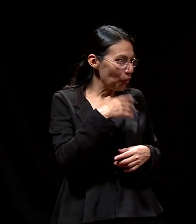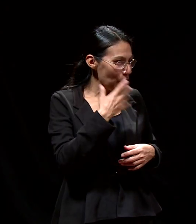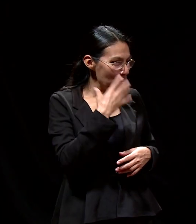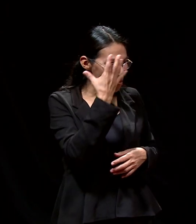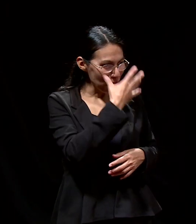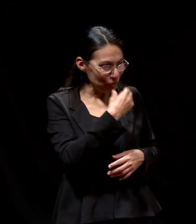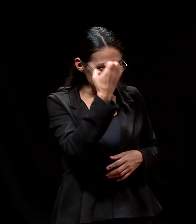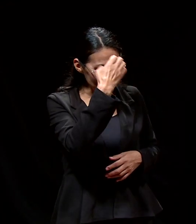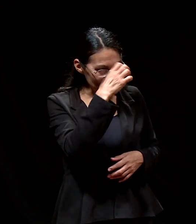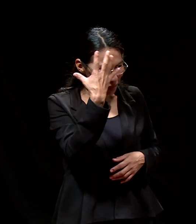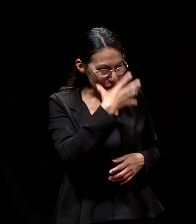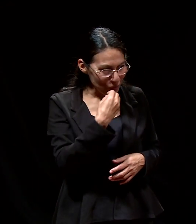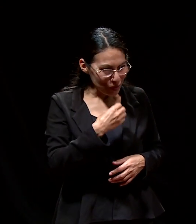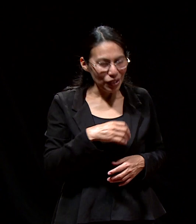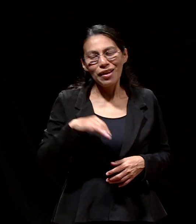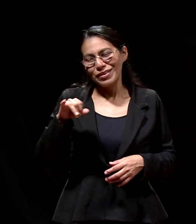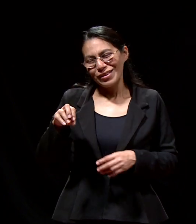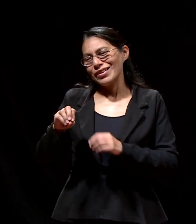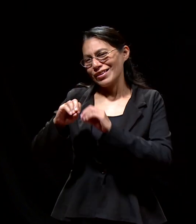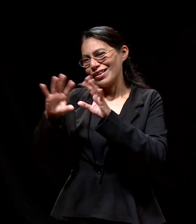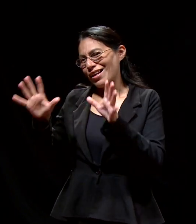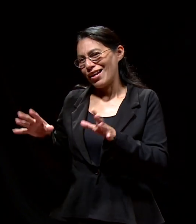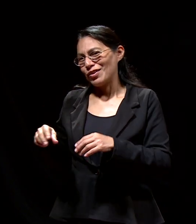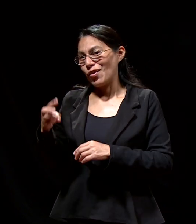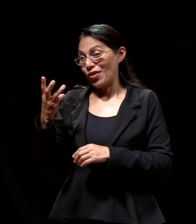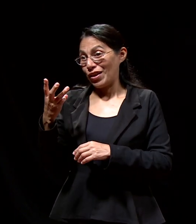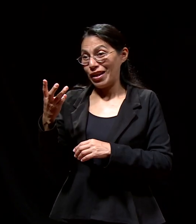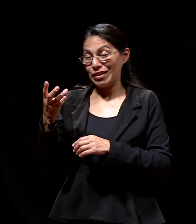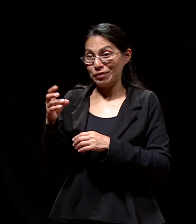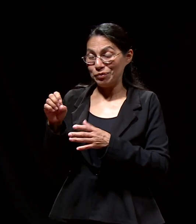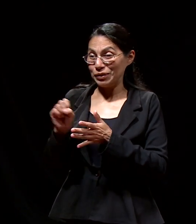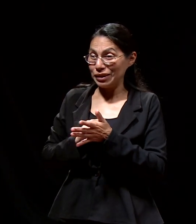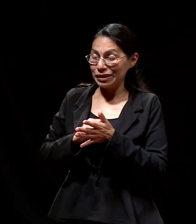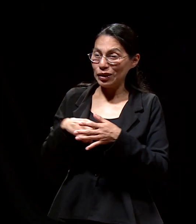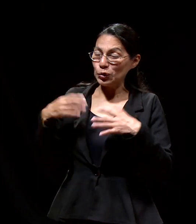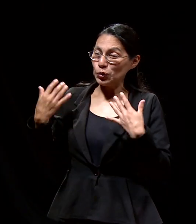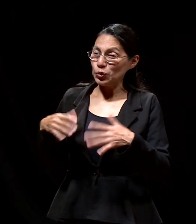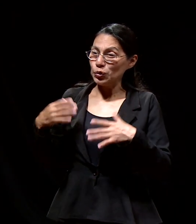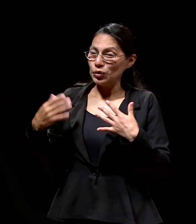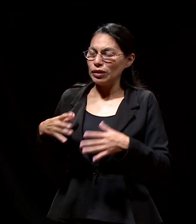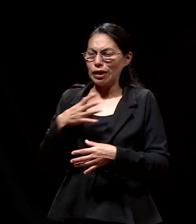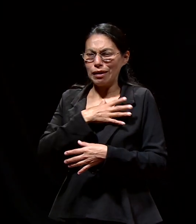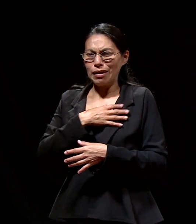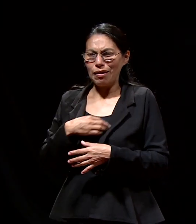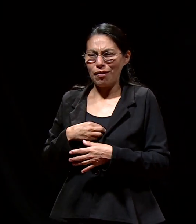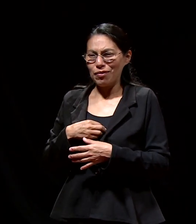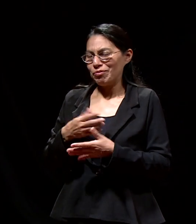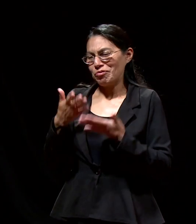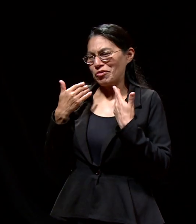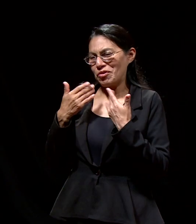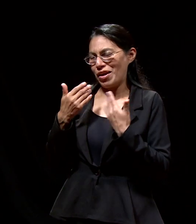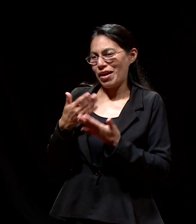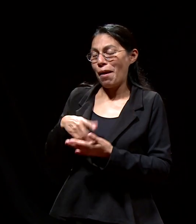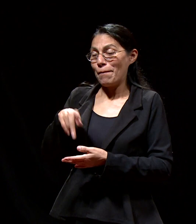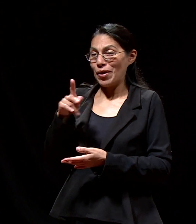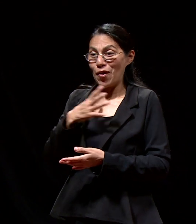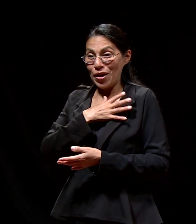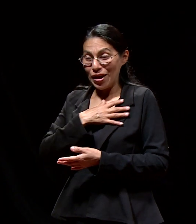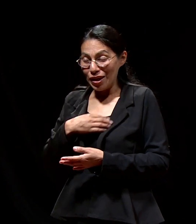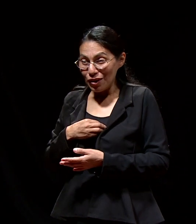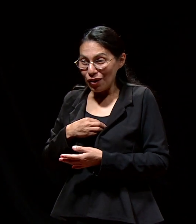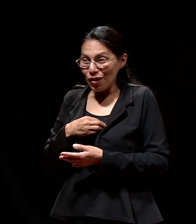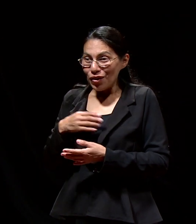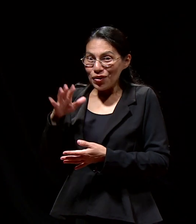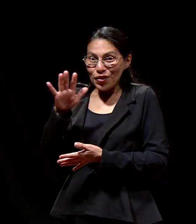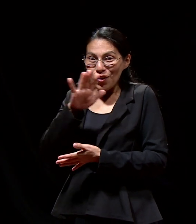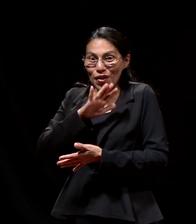3 años no habíamos tenido hijos así es que un hijo pues llena de felicidad de la familia